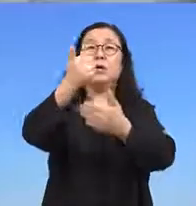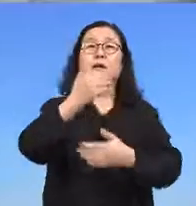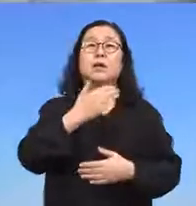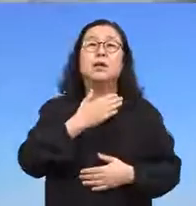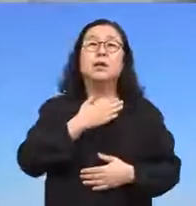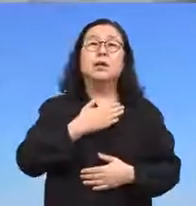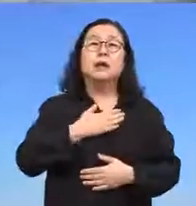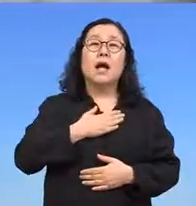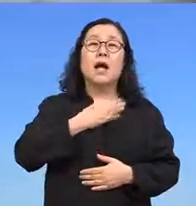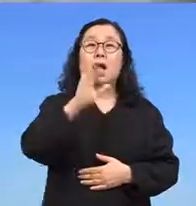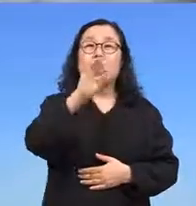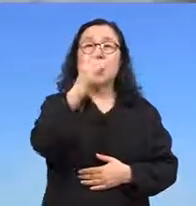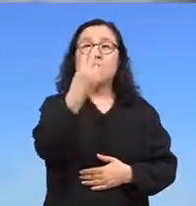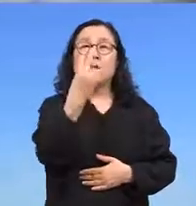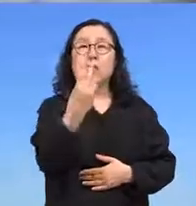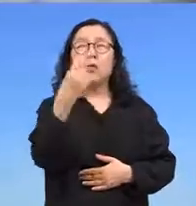요새,